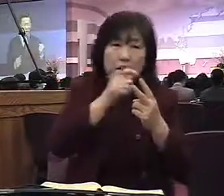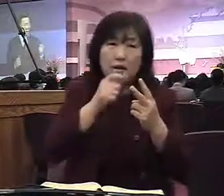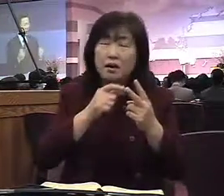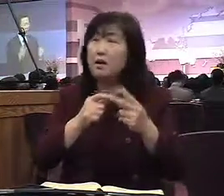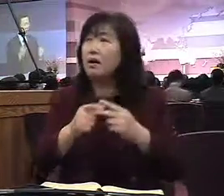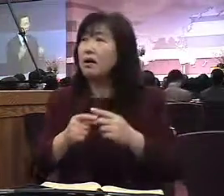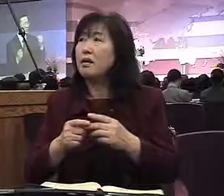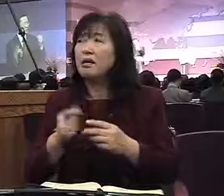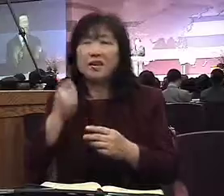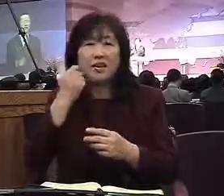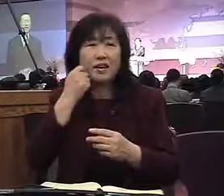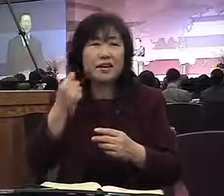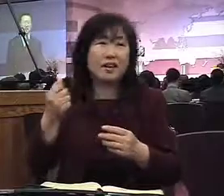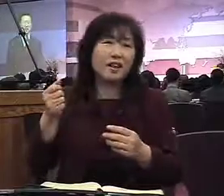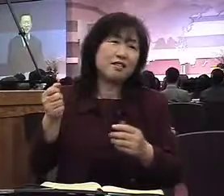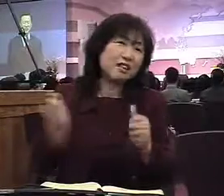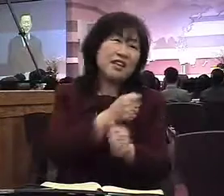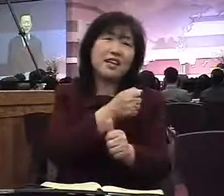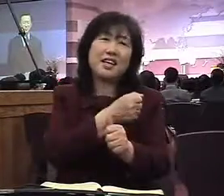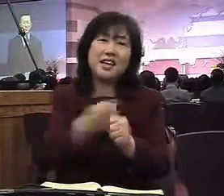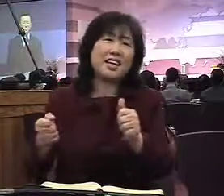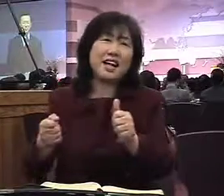레프트, 어퍼컷 막 주먹이 막 나고